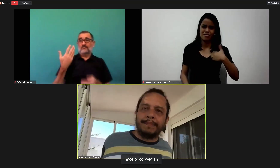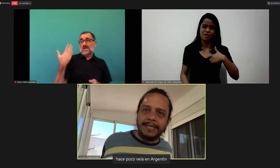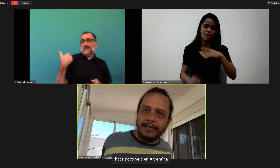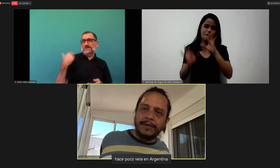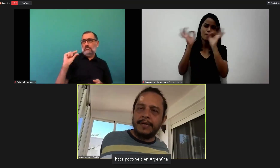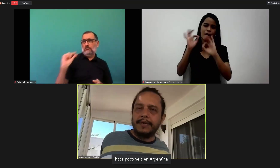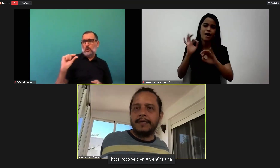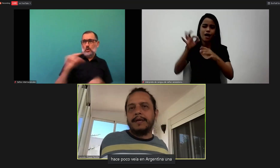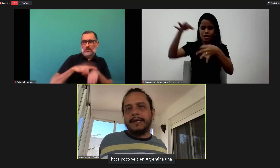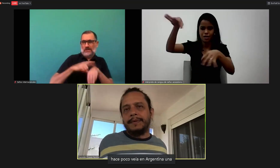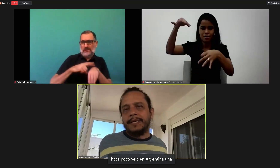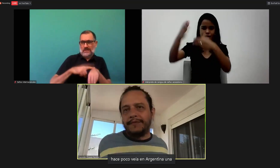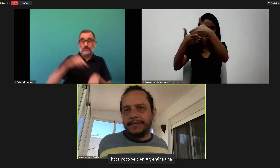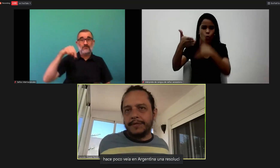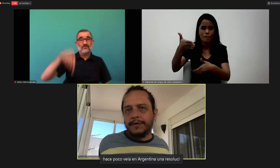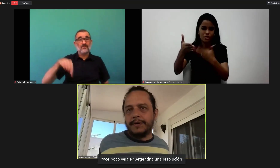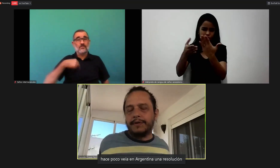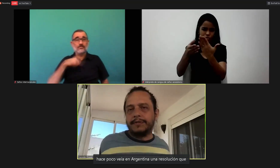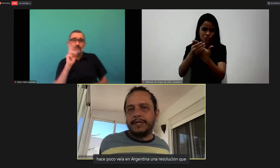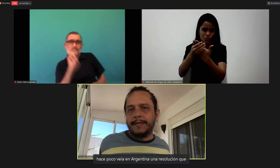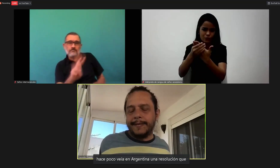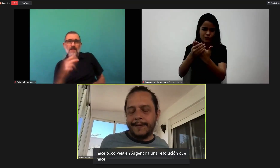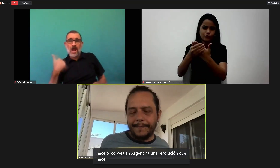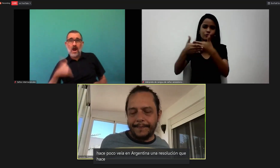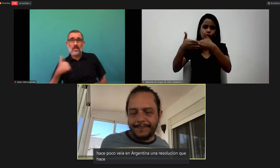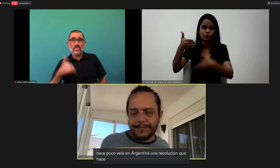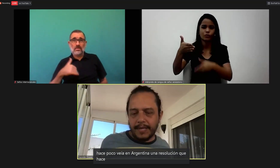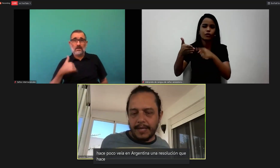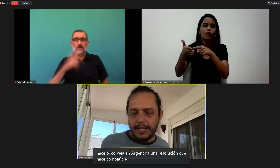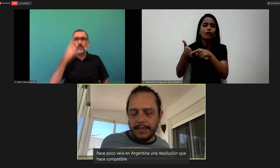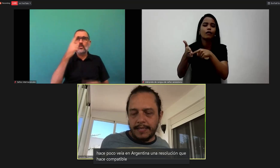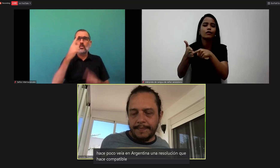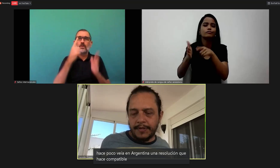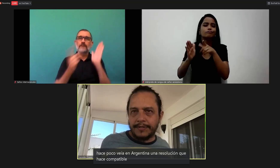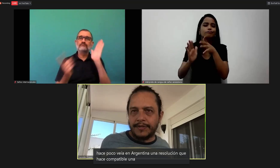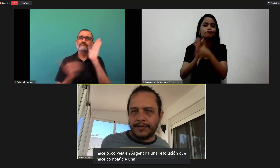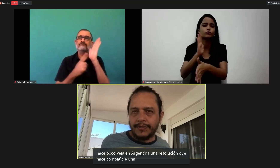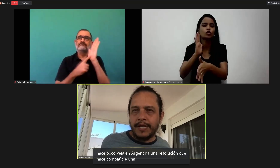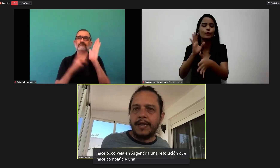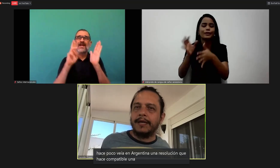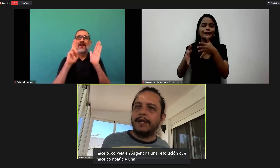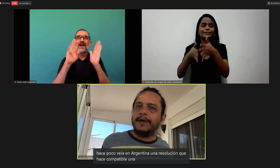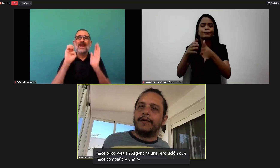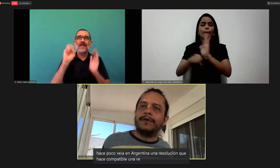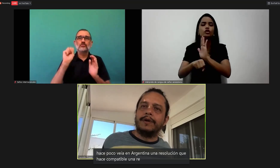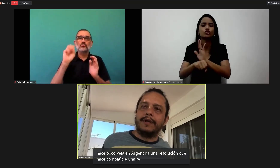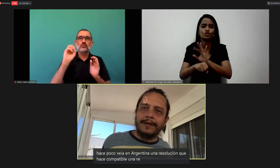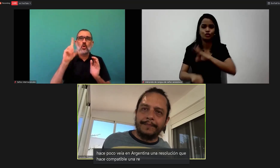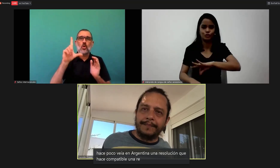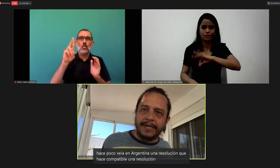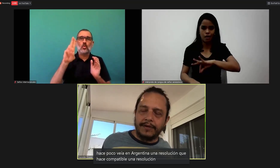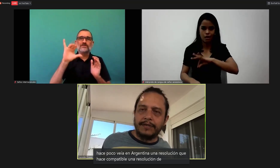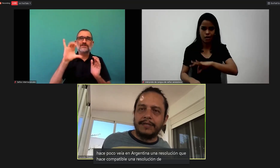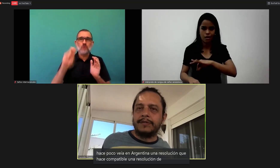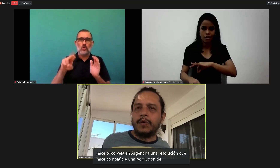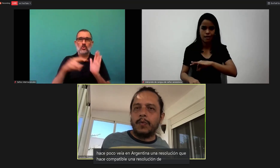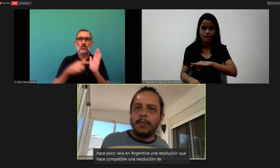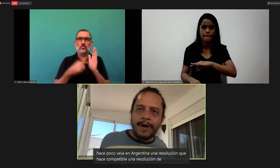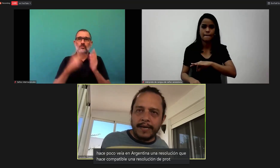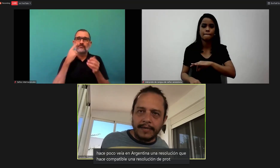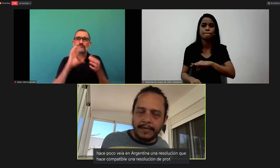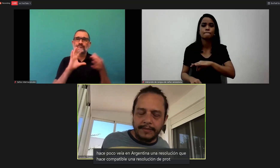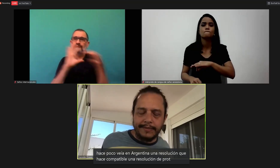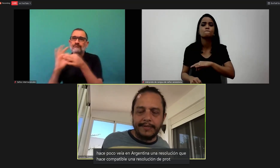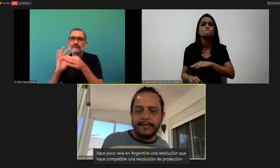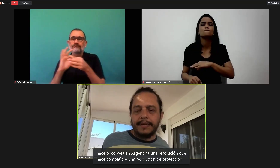hace compatible el beneficio de protección social con el empleo y dando